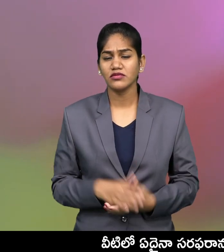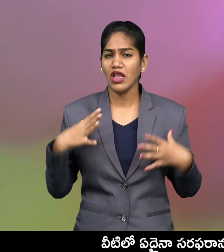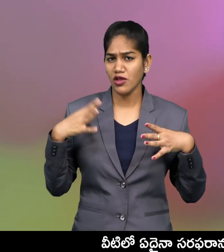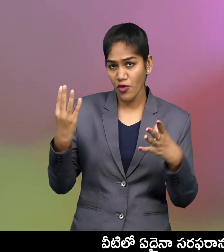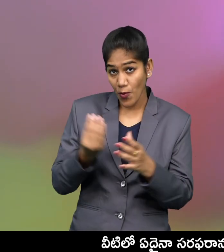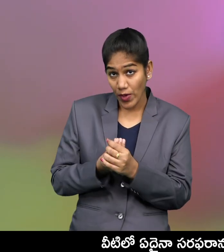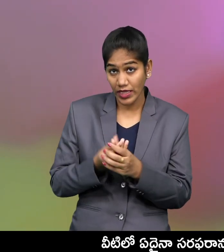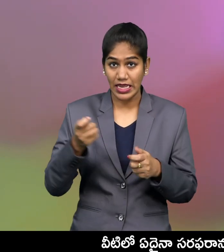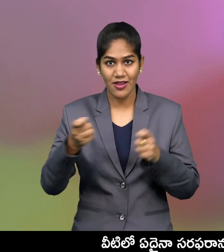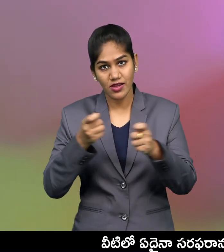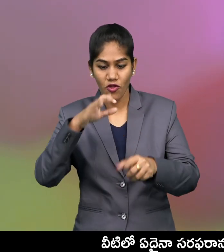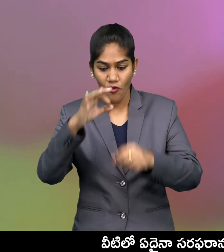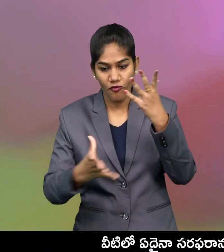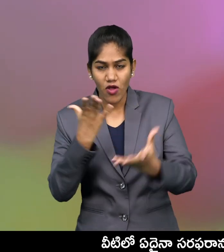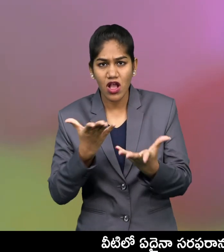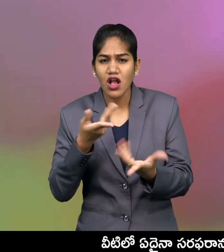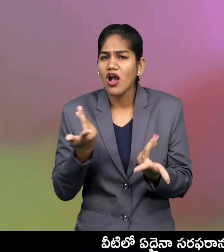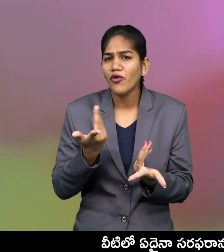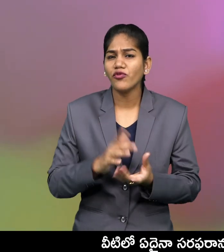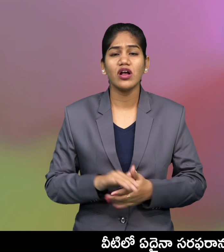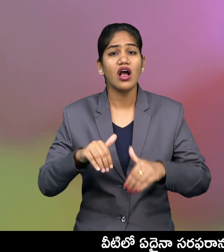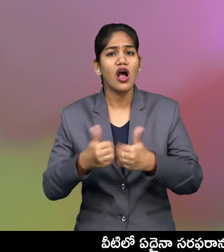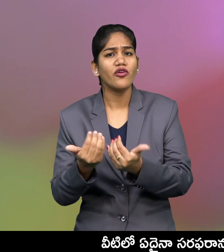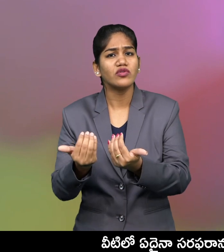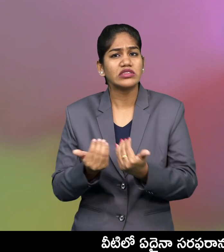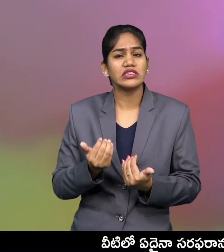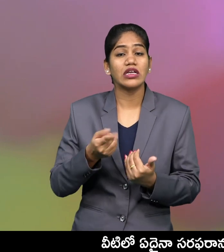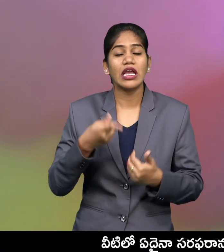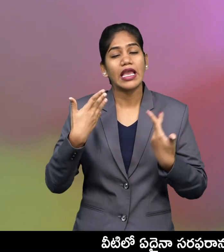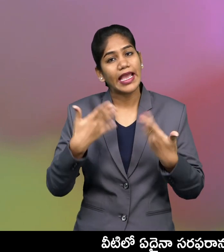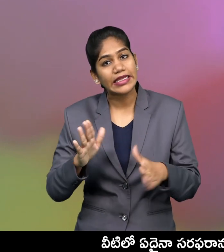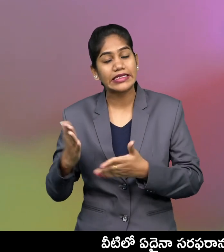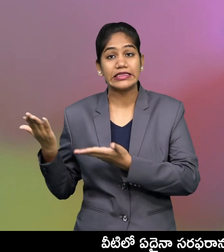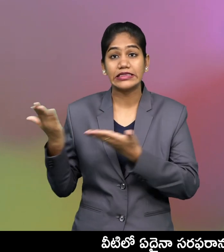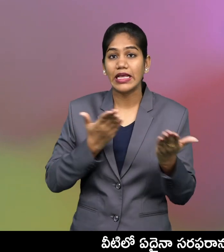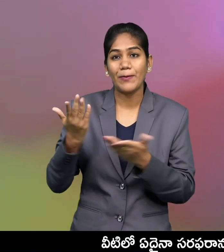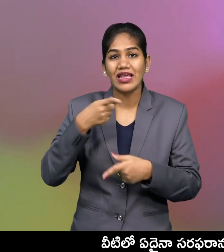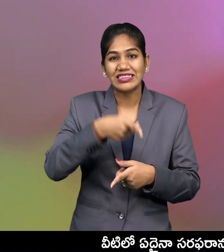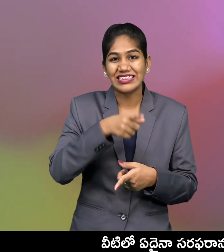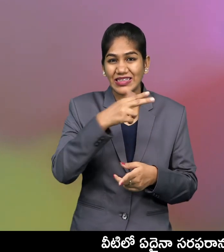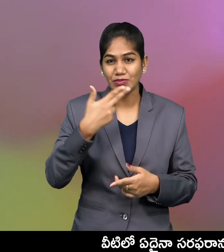వీటిలో ఏదైనా సరఫరాను నిలిపివేయడం ద్వారా మనం అగ్నిని నియంత్రించవచ్చు.